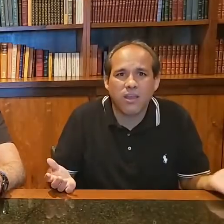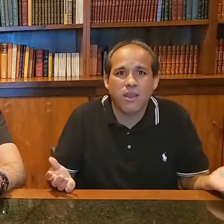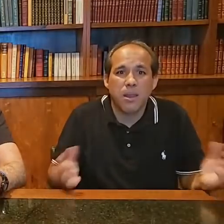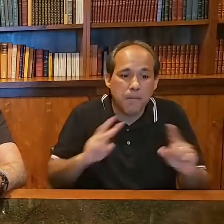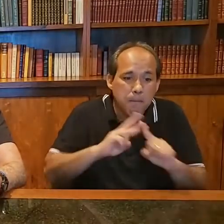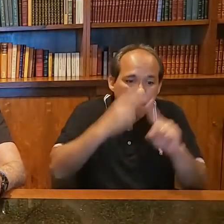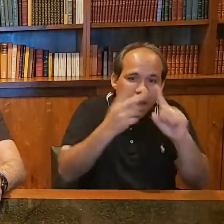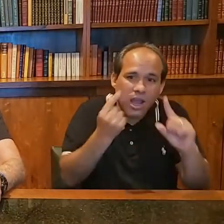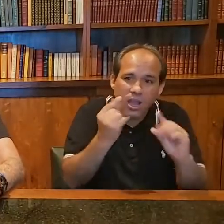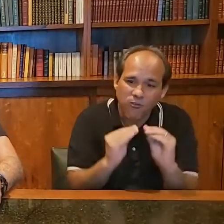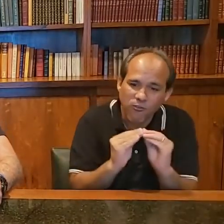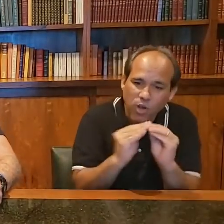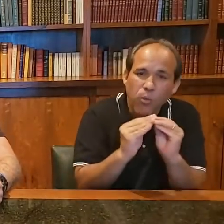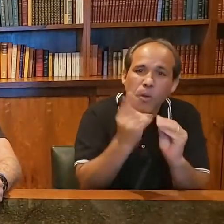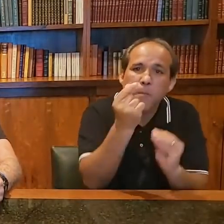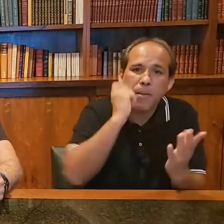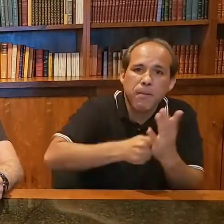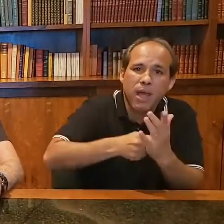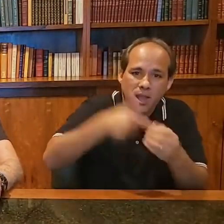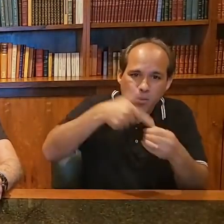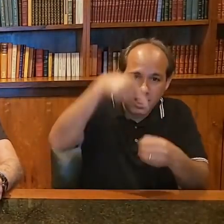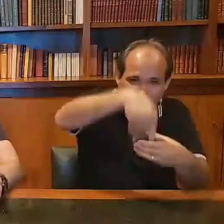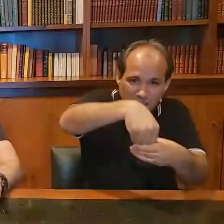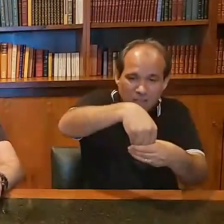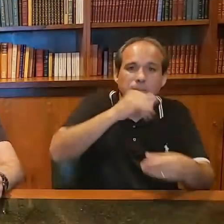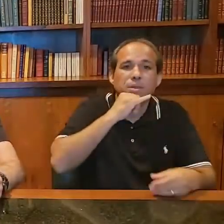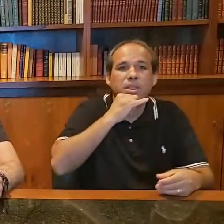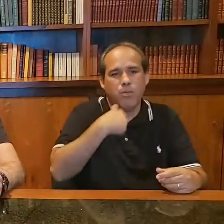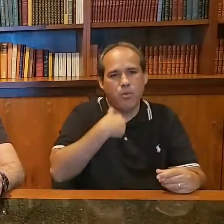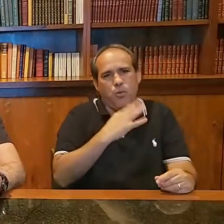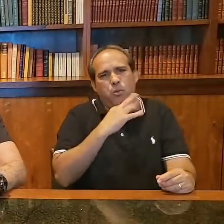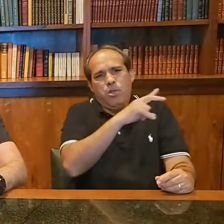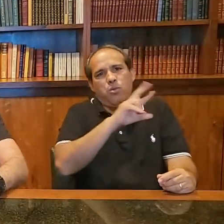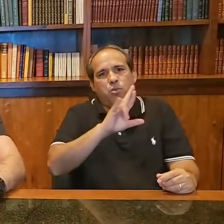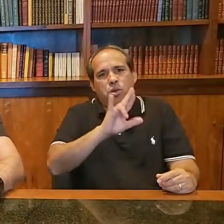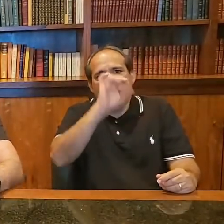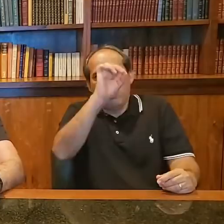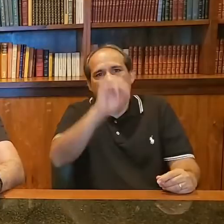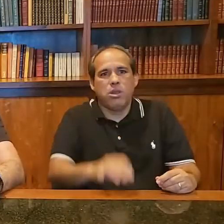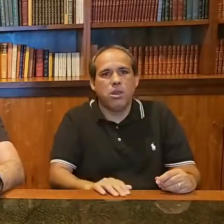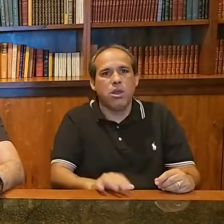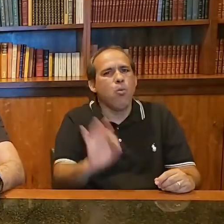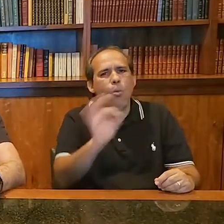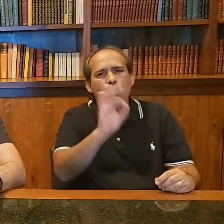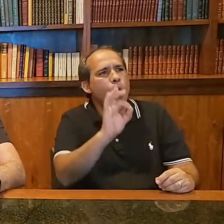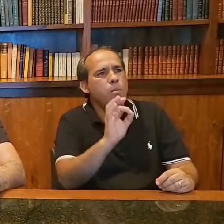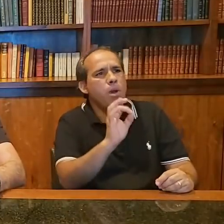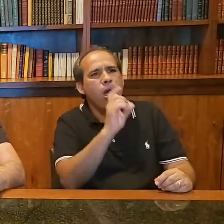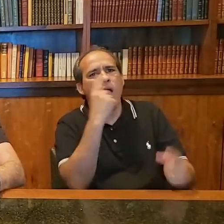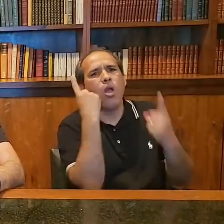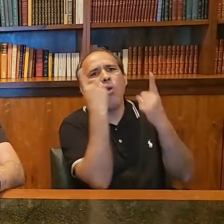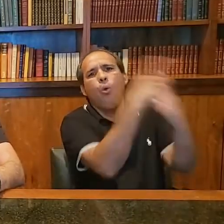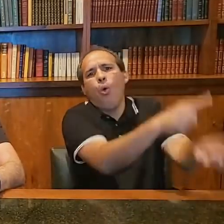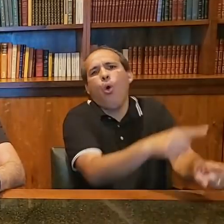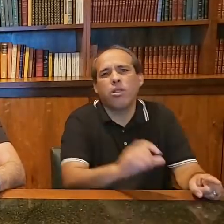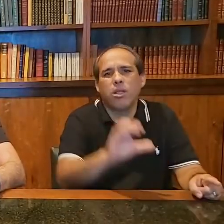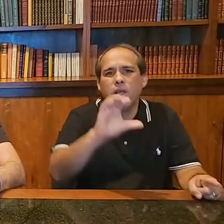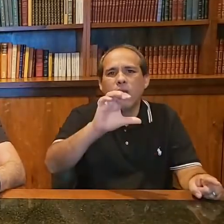preço médio que você paga na bomba. Vou falar do Rio de Janeiro que eu conheço. Nenhuma crítica ao Cláudio Castro, aí, um governador